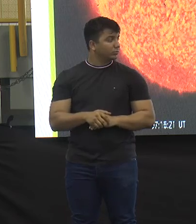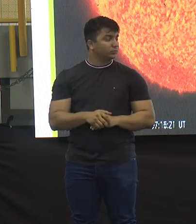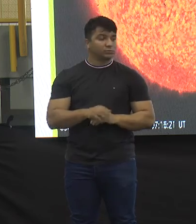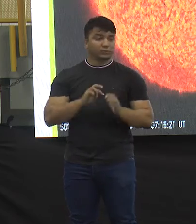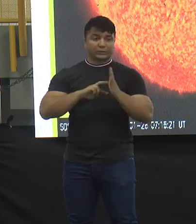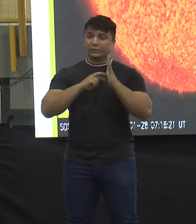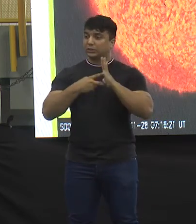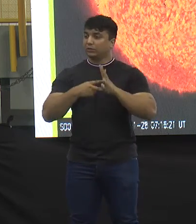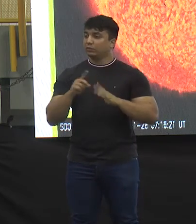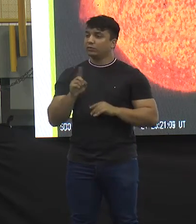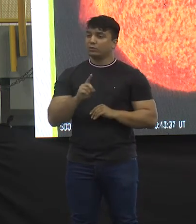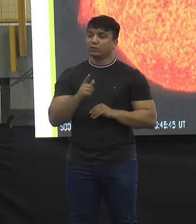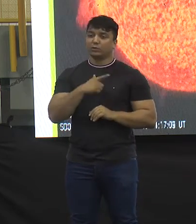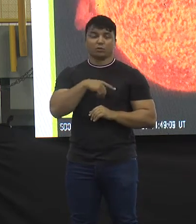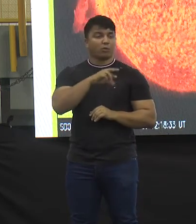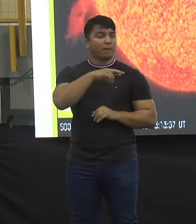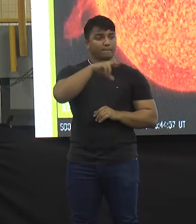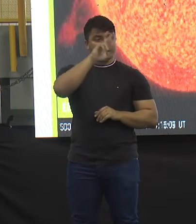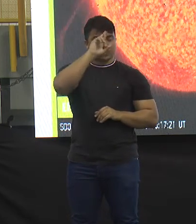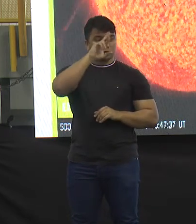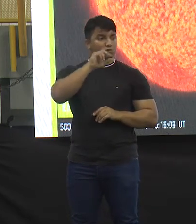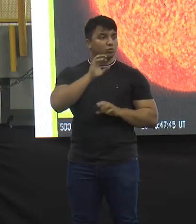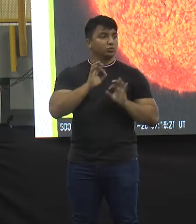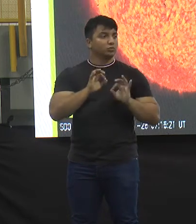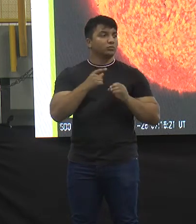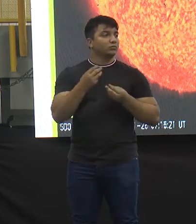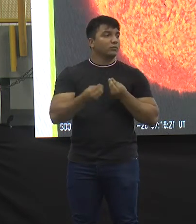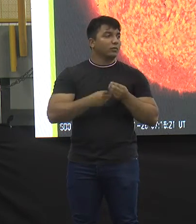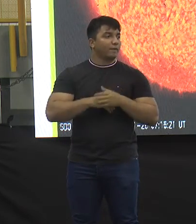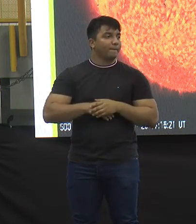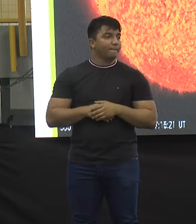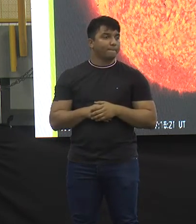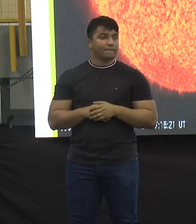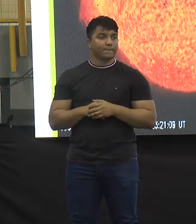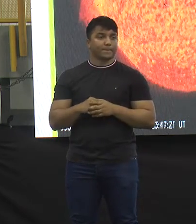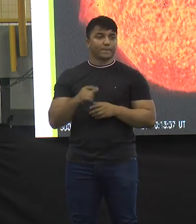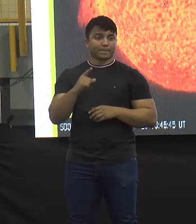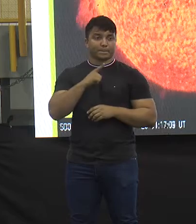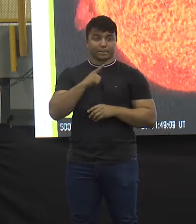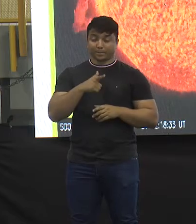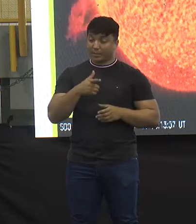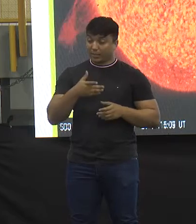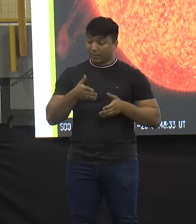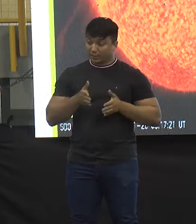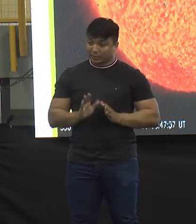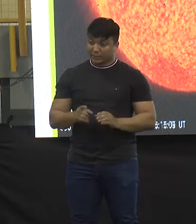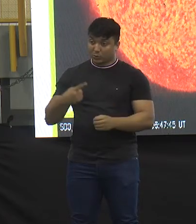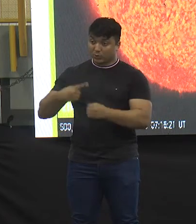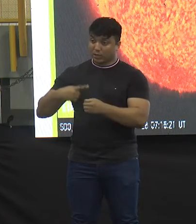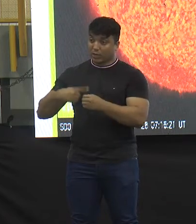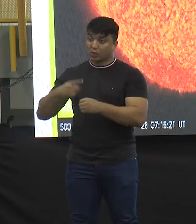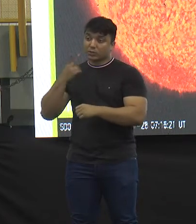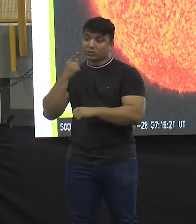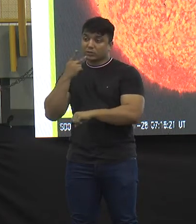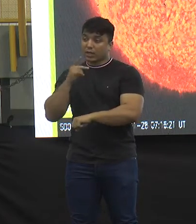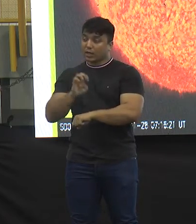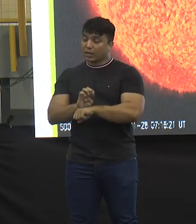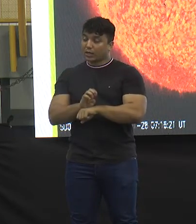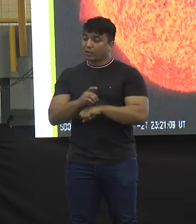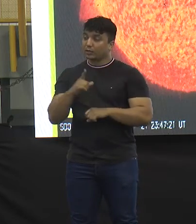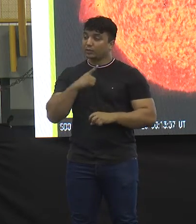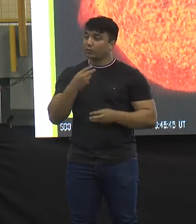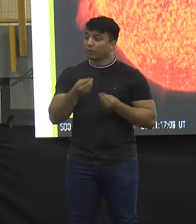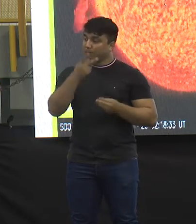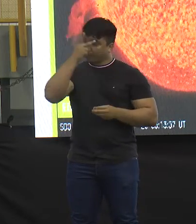não significa meio-dia no horário solar. Quem tem origem aqui no interior do Ceará sabe que o